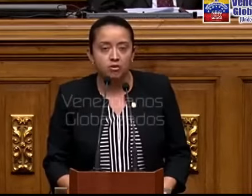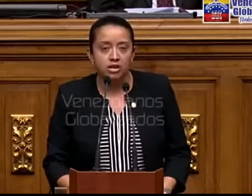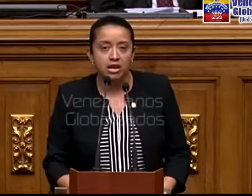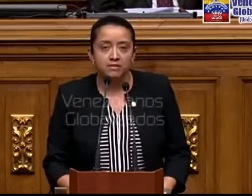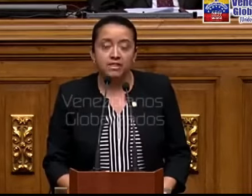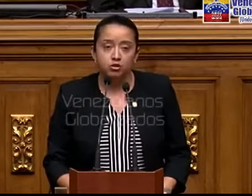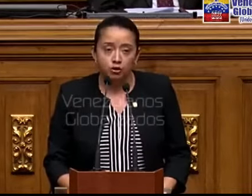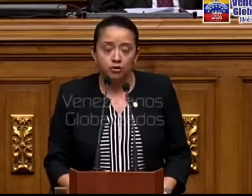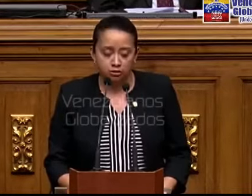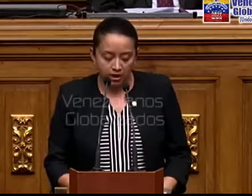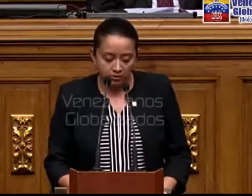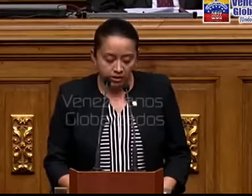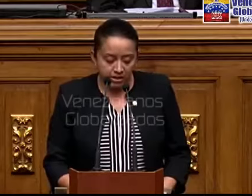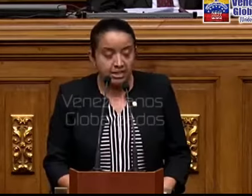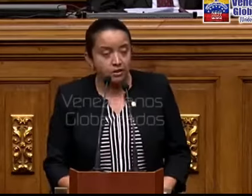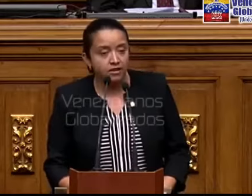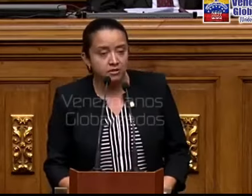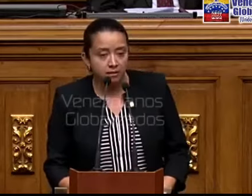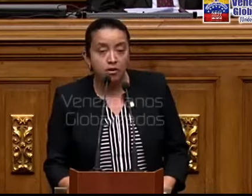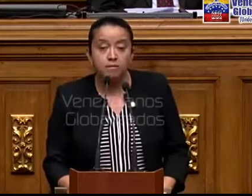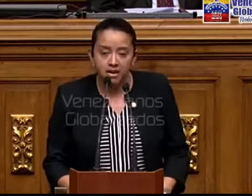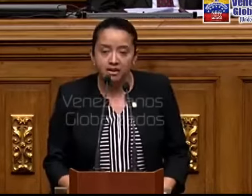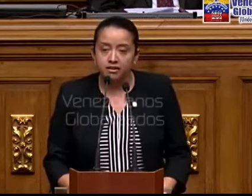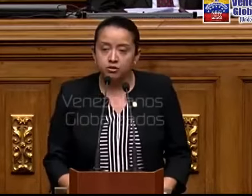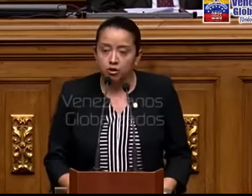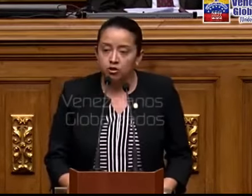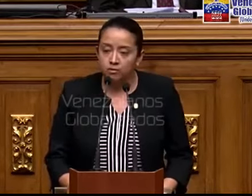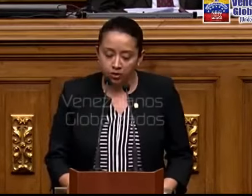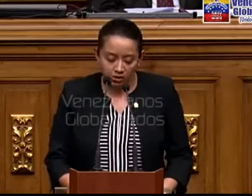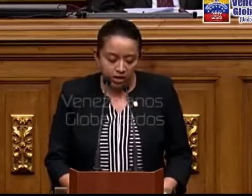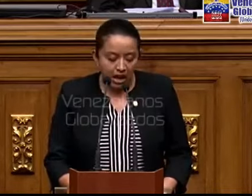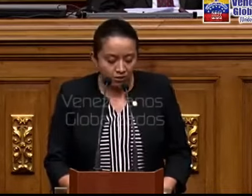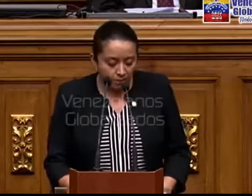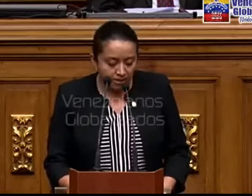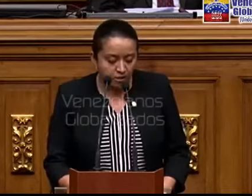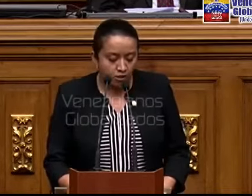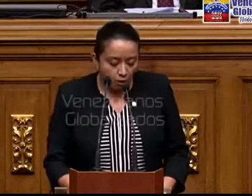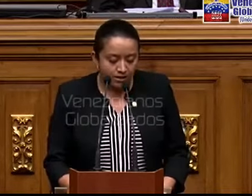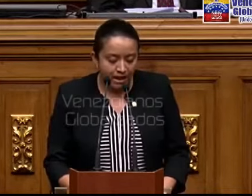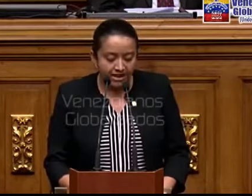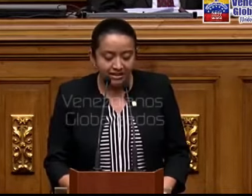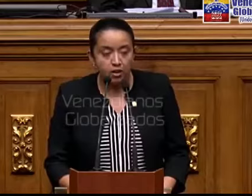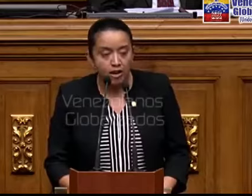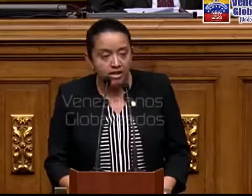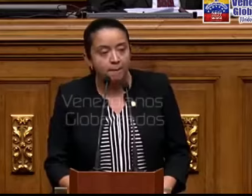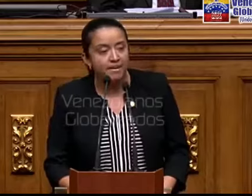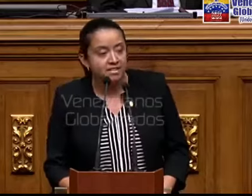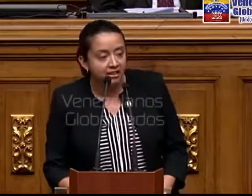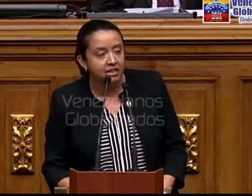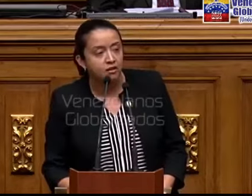comunidad de sordos venezolanos. Y quiero que recibamos de pie todos los diputados al compañero Juan Ángel de Govella, presidente de